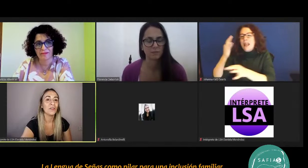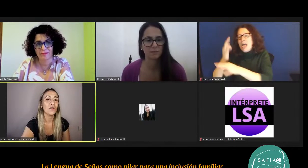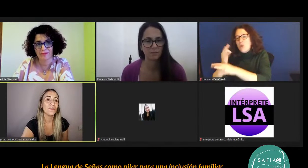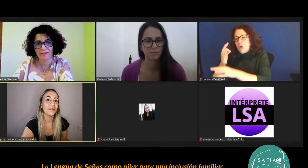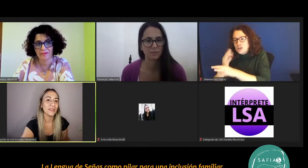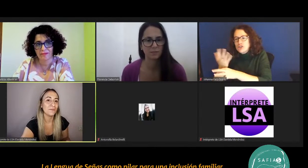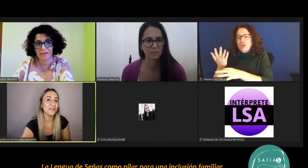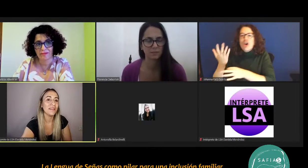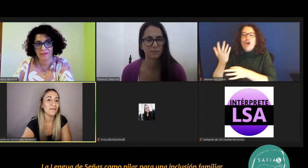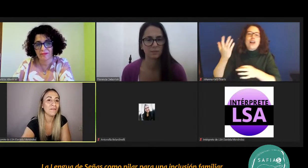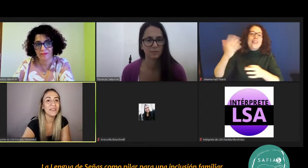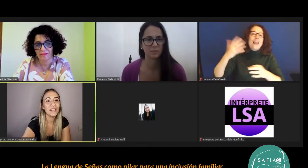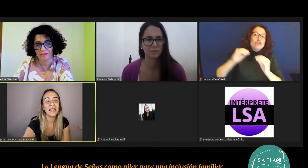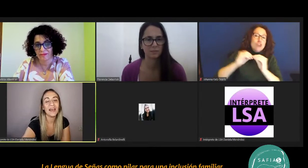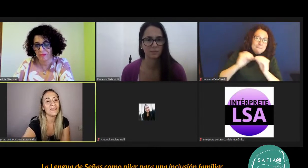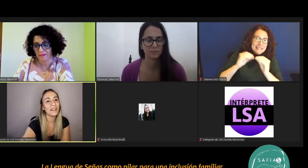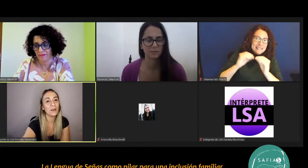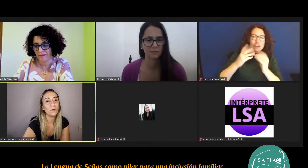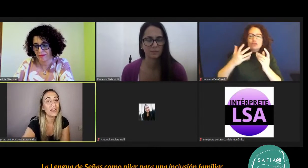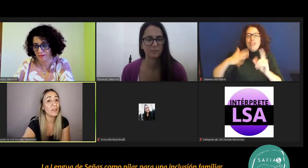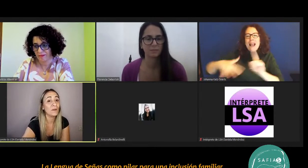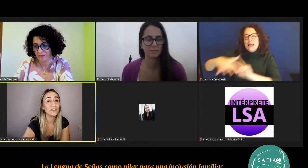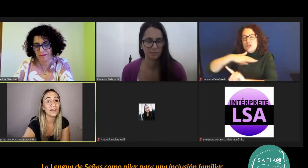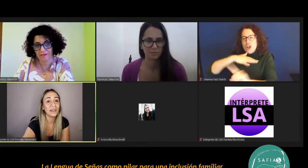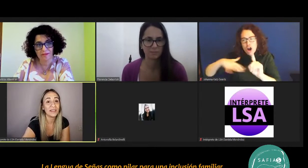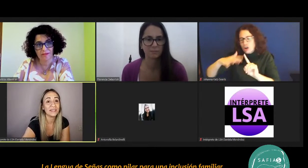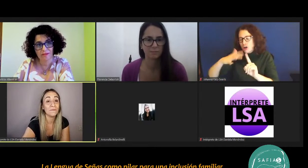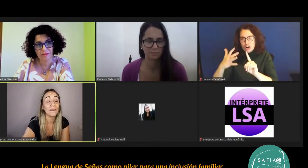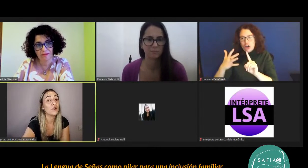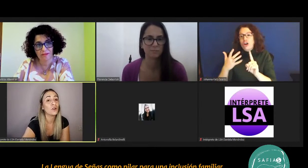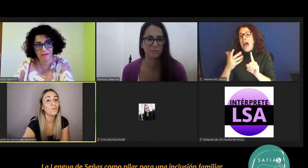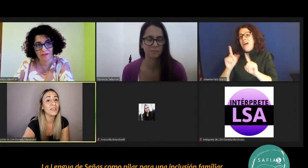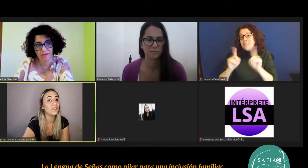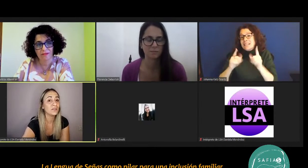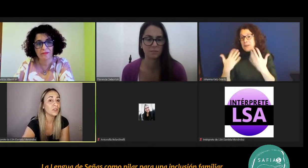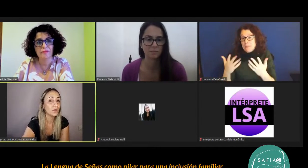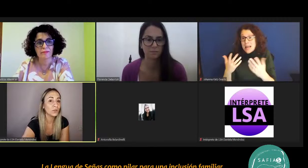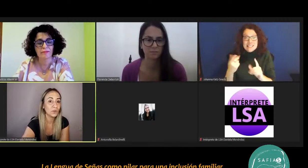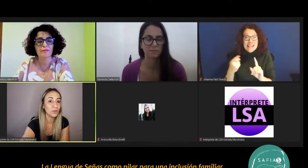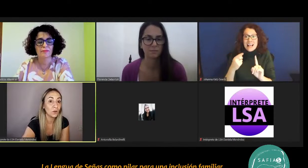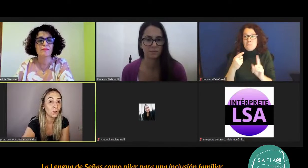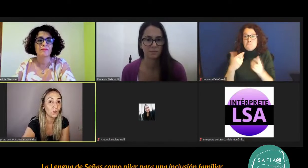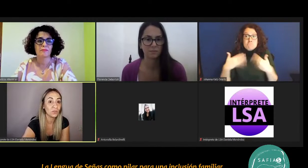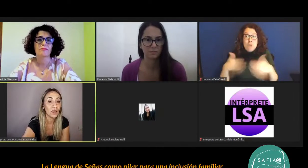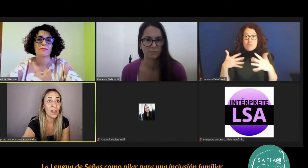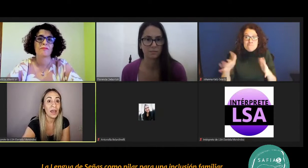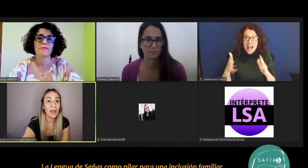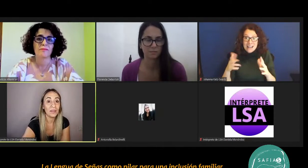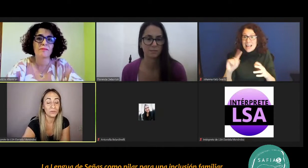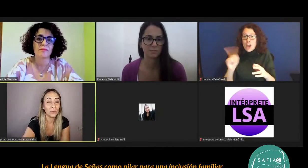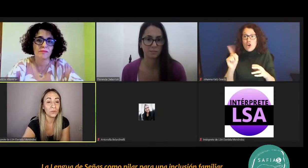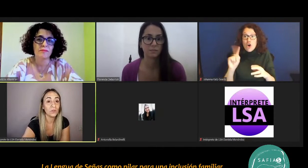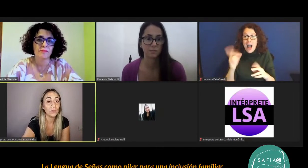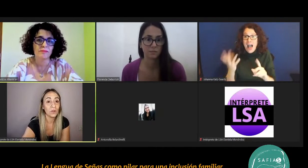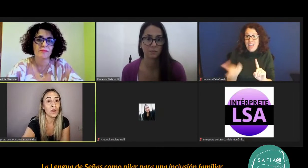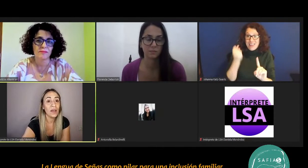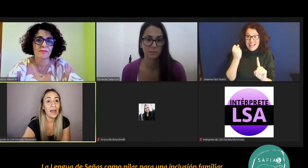Obviamente que todo esto depende también de la familia, de la escuela, la educación que reciba, de los compañeros y de todo su entorno.